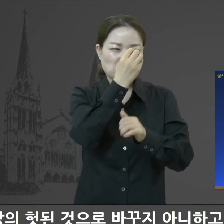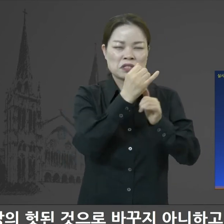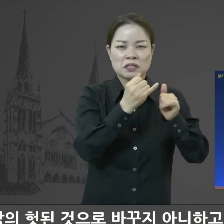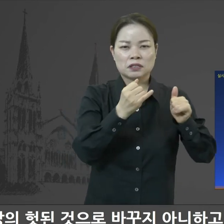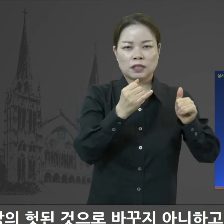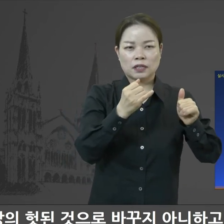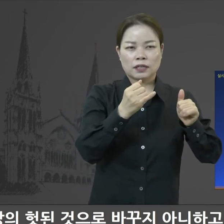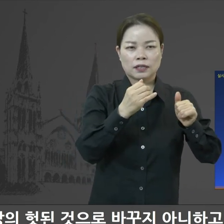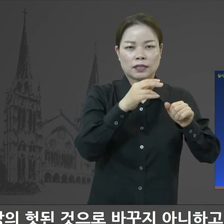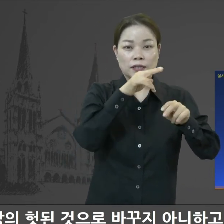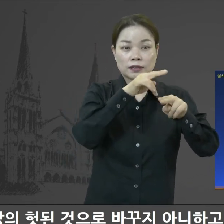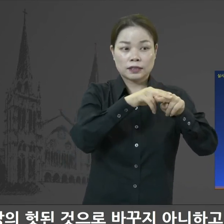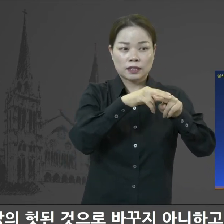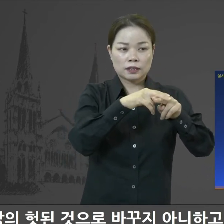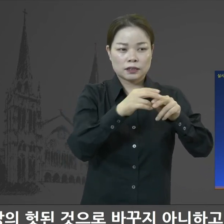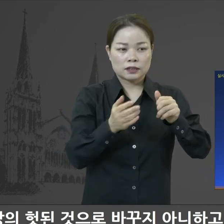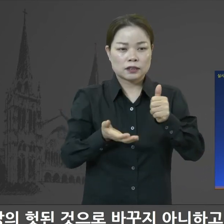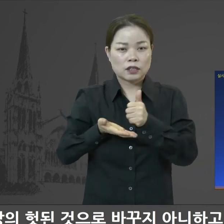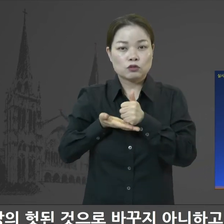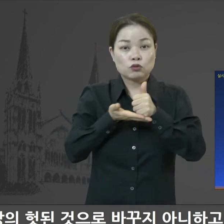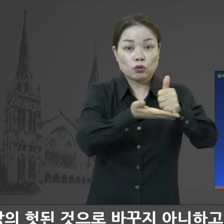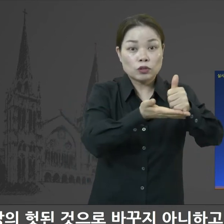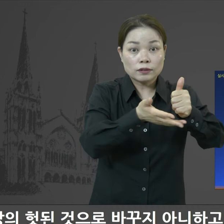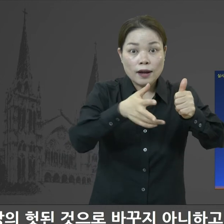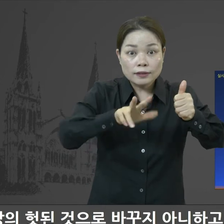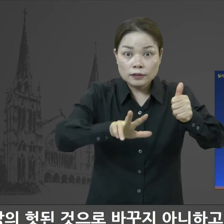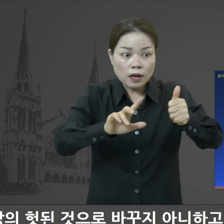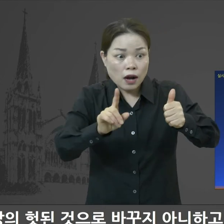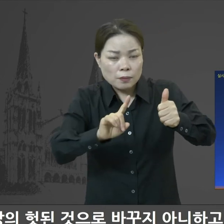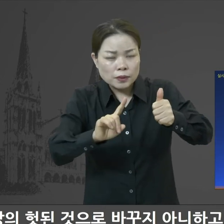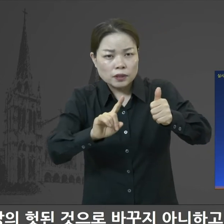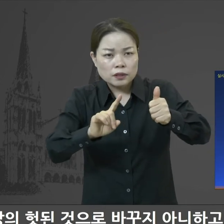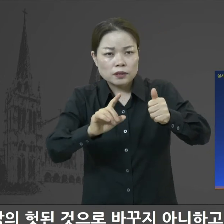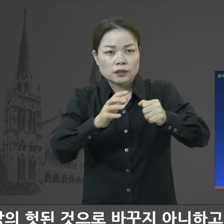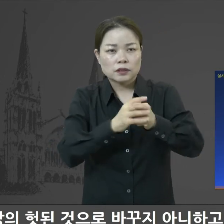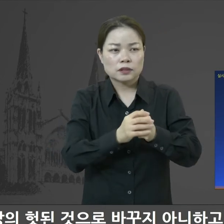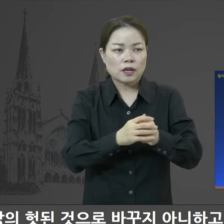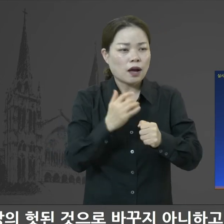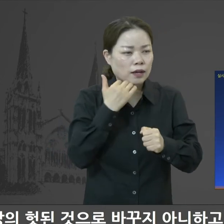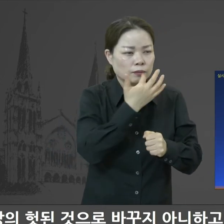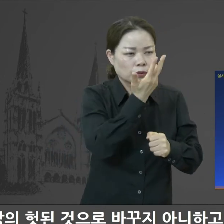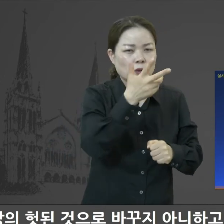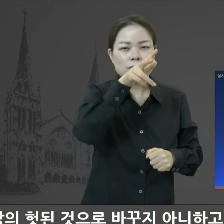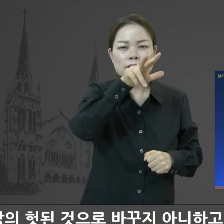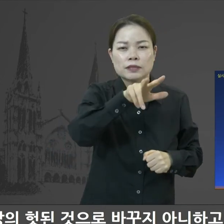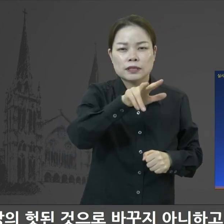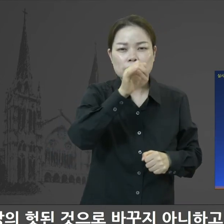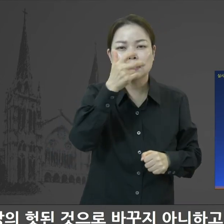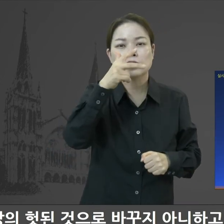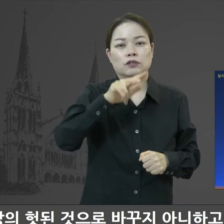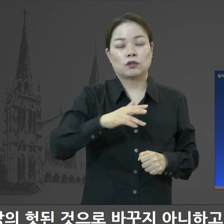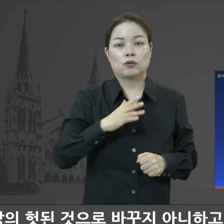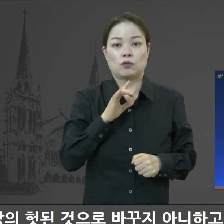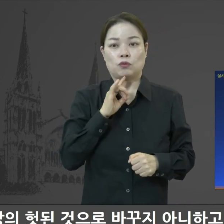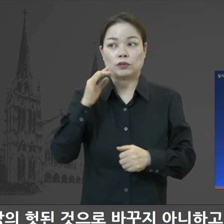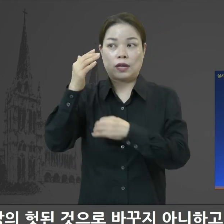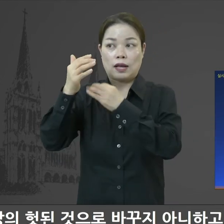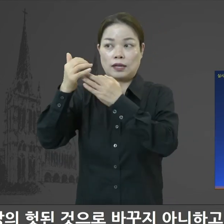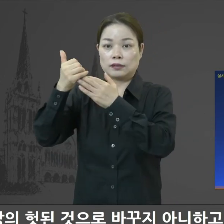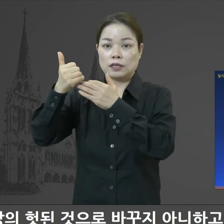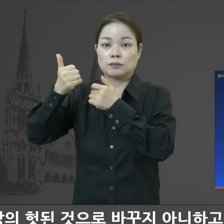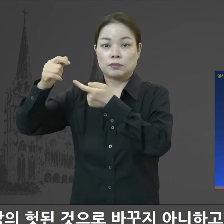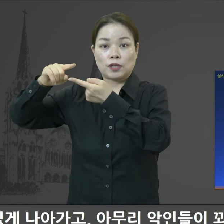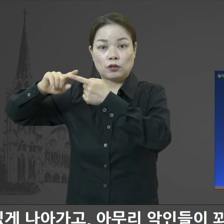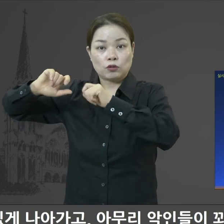자가 그 자리로 초청한다 할지라도, 그것이 아무리 여호와의 동상 같다 할지라도 나는 오직 하나님을